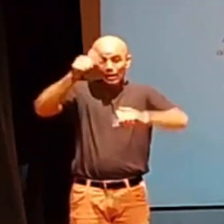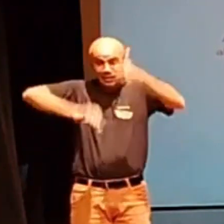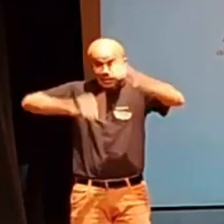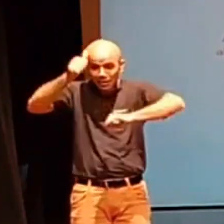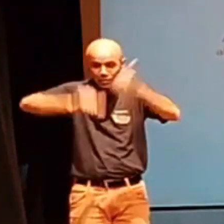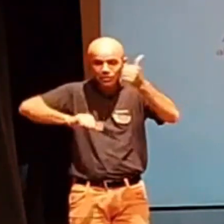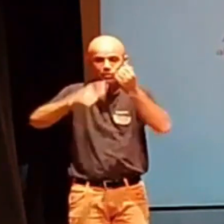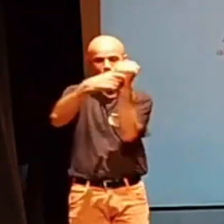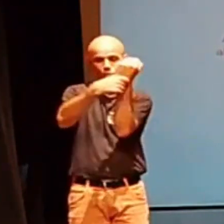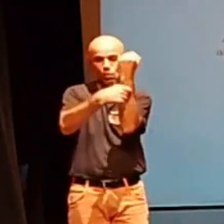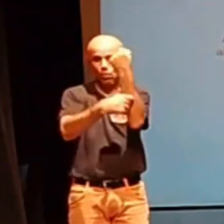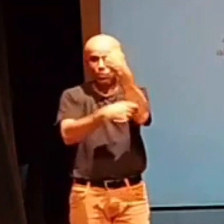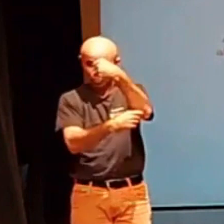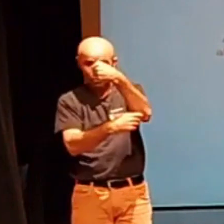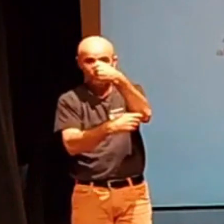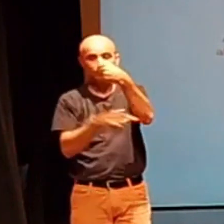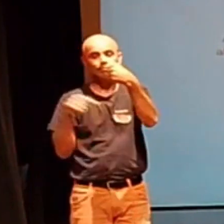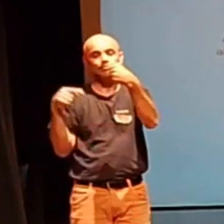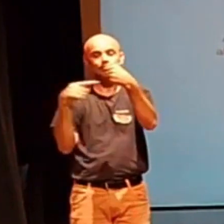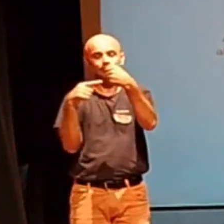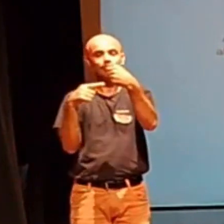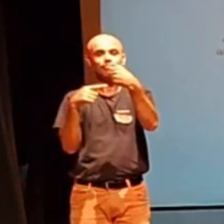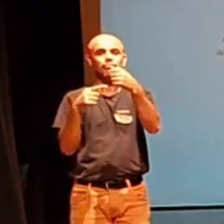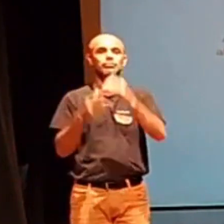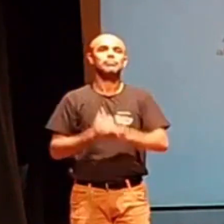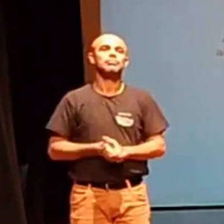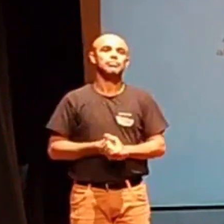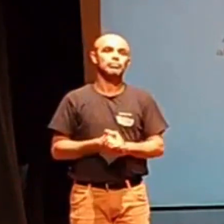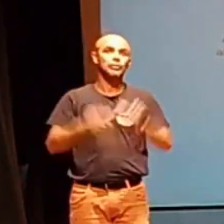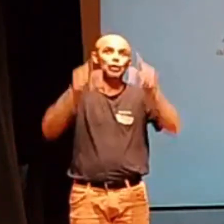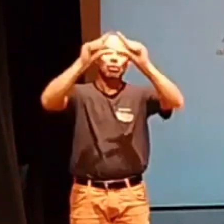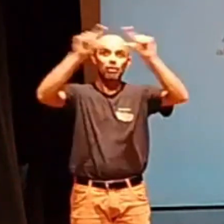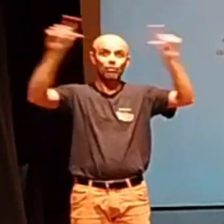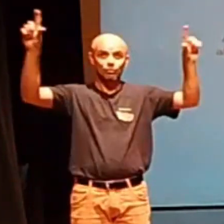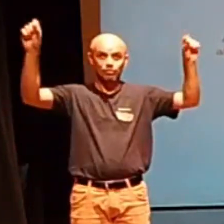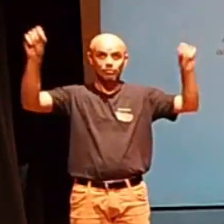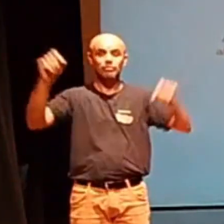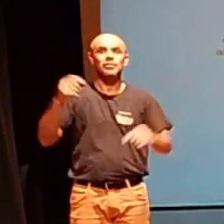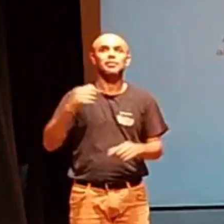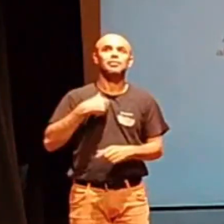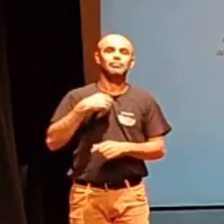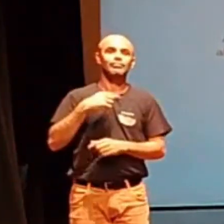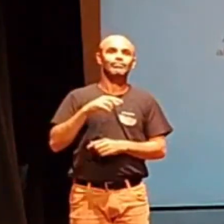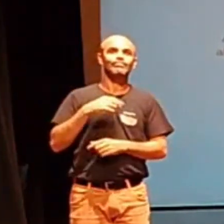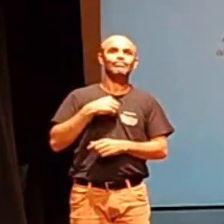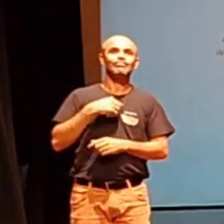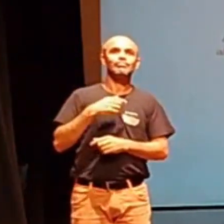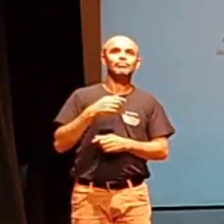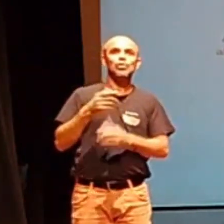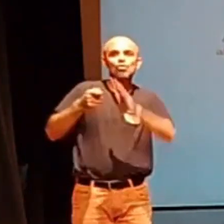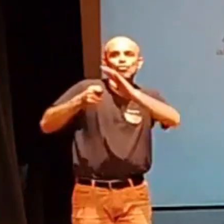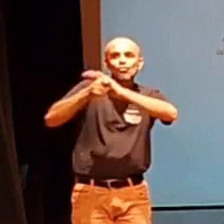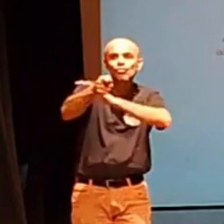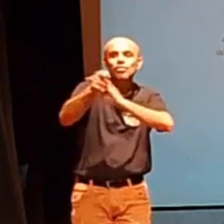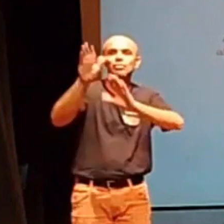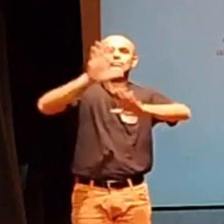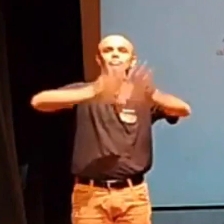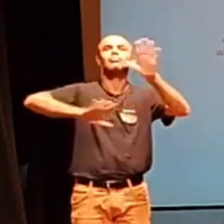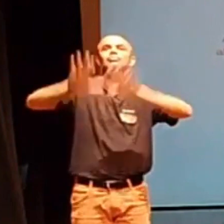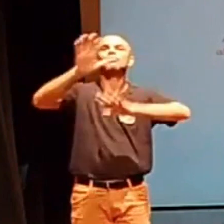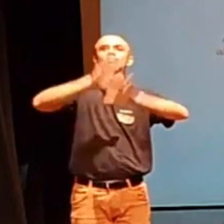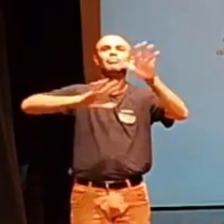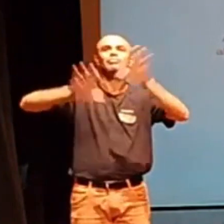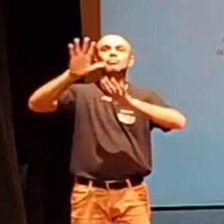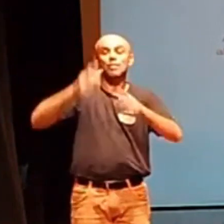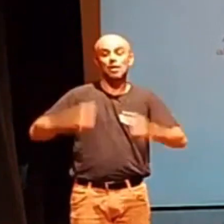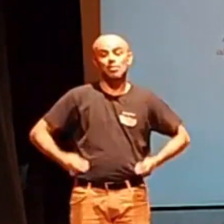da coluna. Então, tem uma frase que é: invistam em prevenção, para